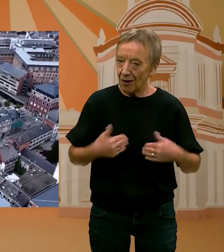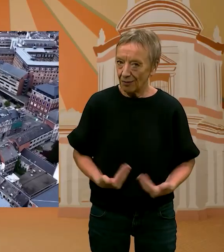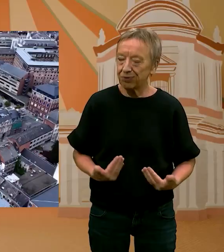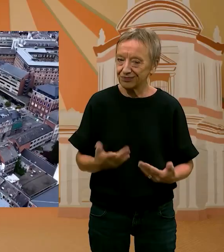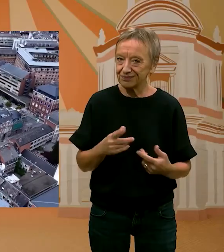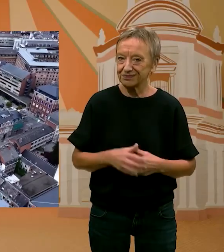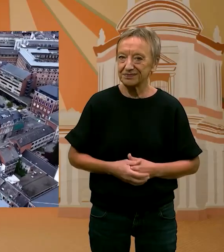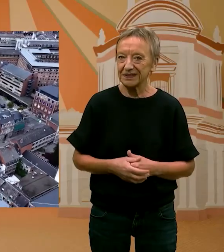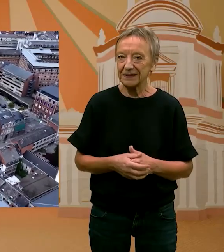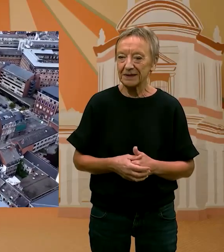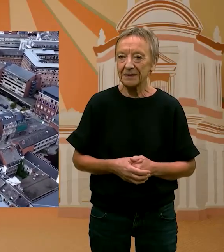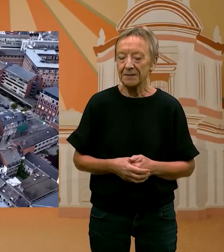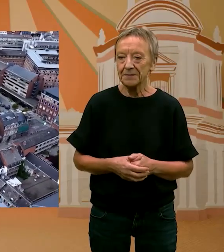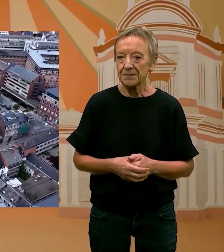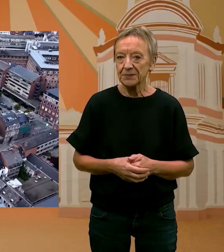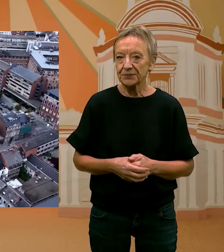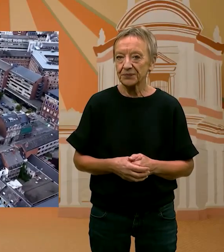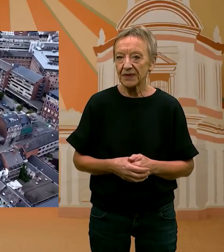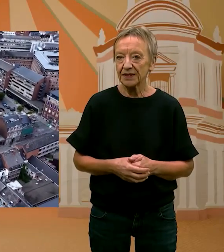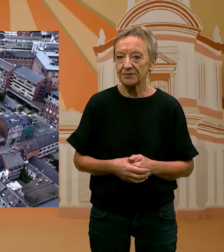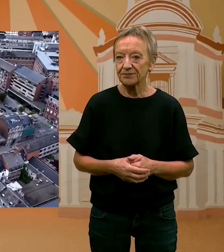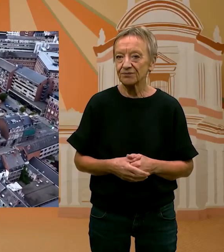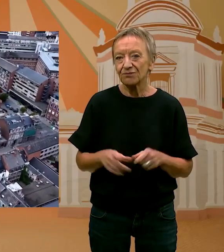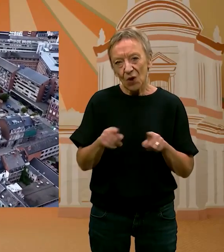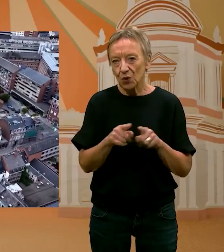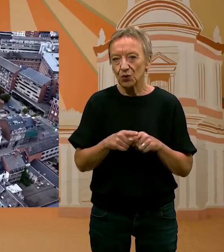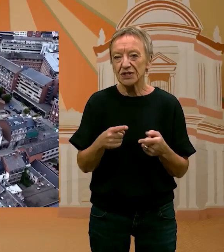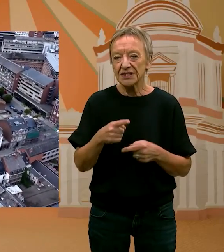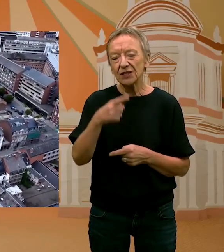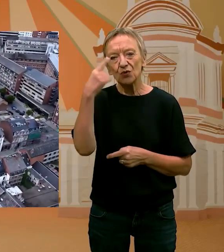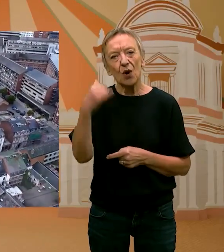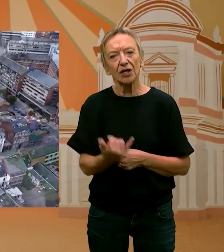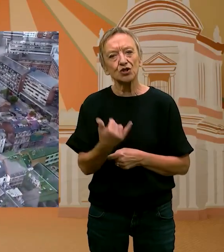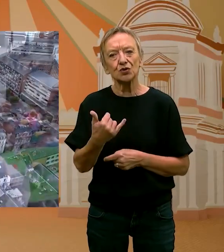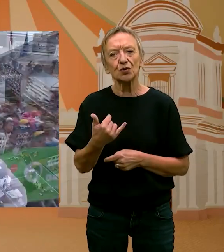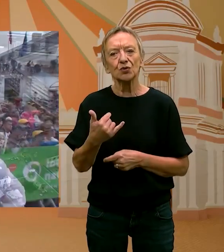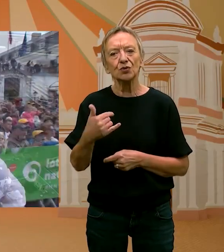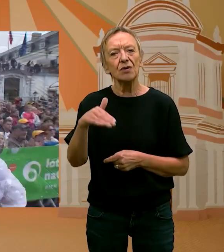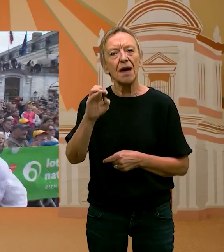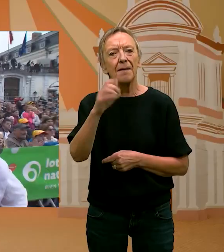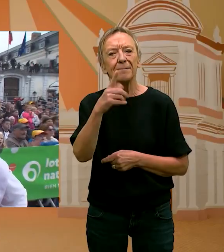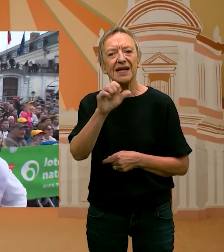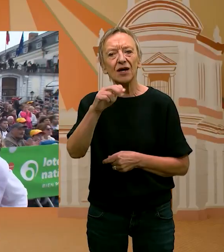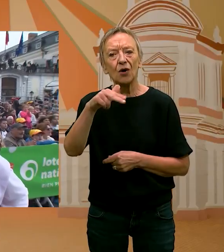Puis les Mélans commencent à tomber aussi assez rapidement aussi. Oui, les Mélans sont tombés rapidement, ils ont perdu 2-3 bons éléments